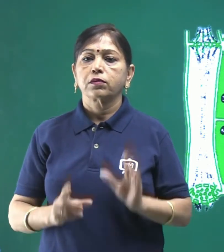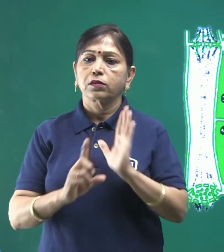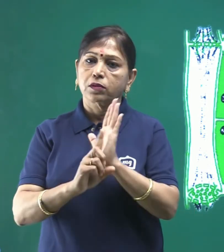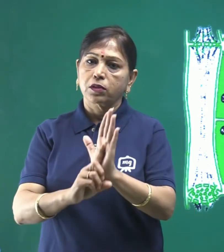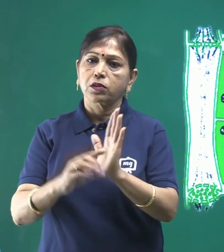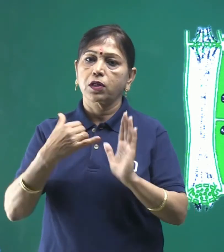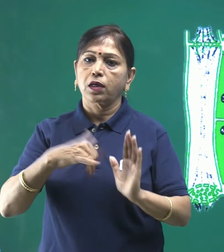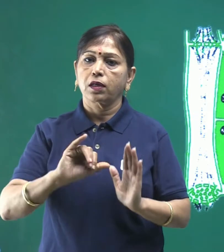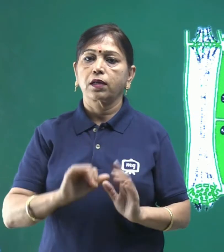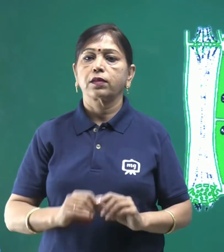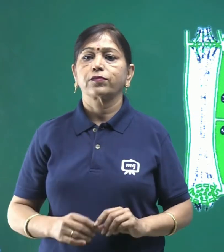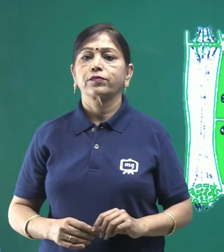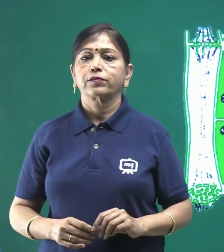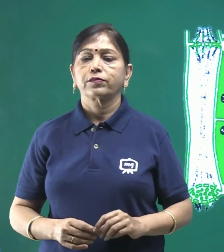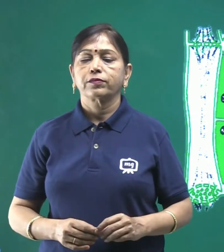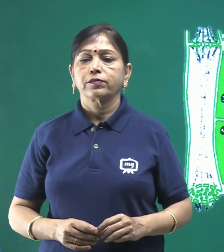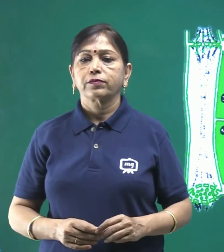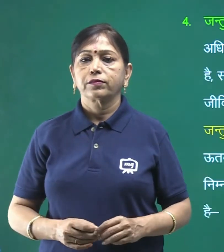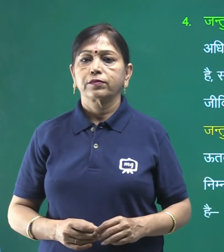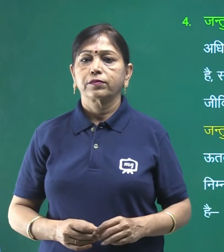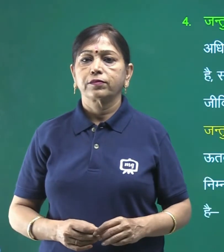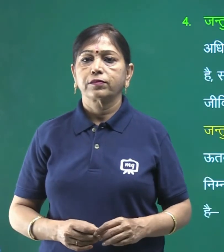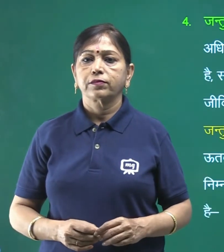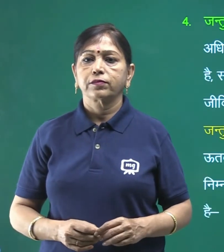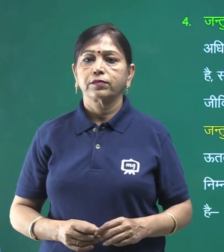गए हैं।